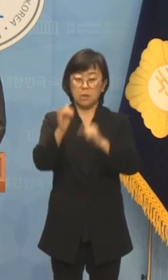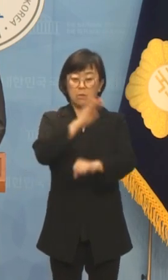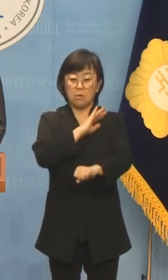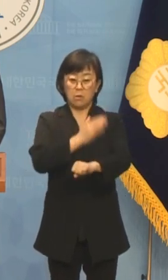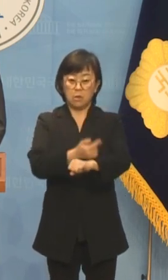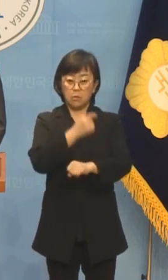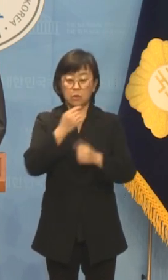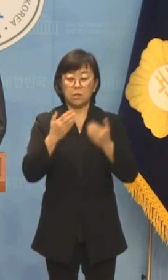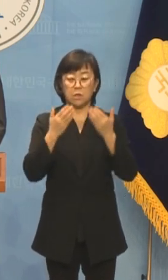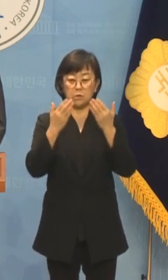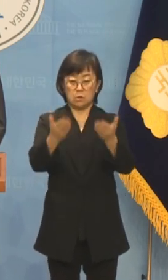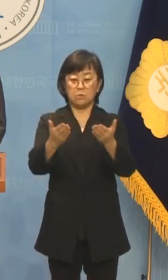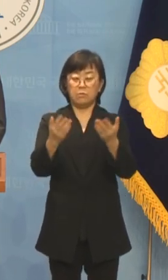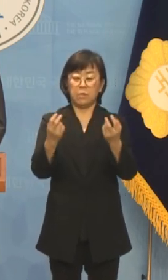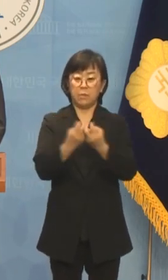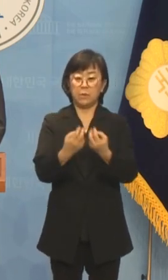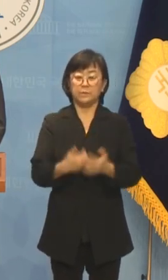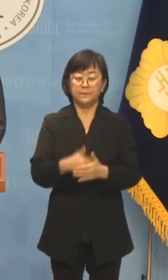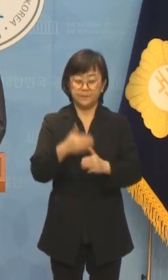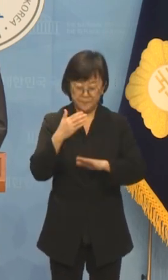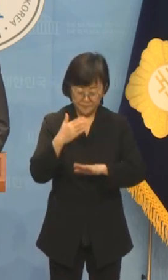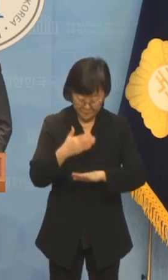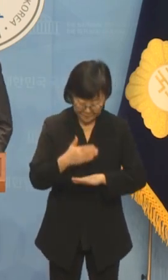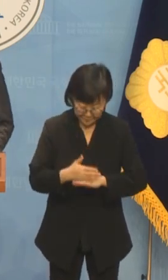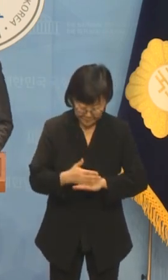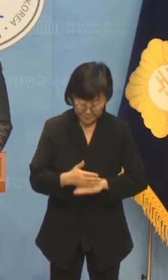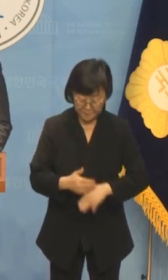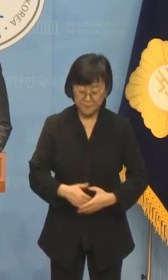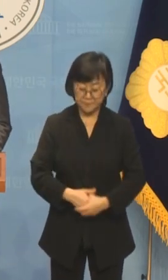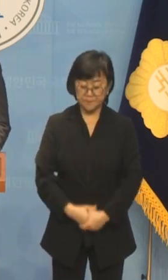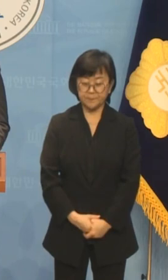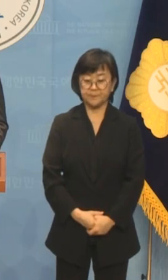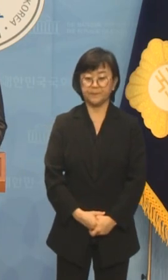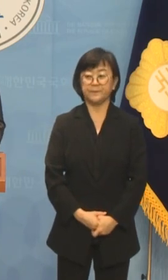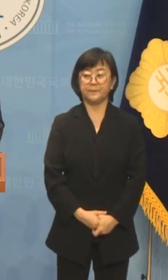권리를 보장하는 길입니다. 감사합니다.